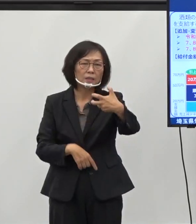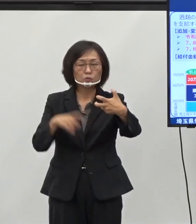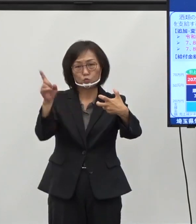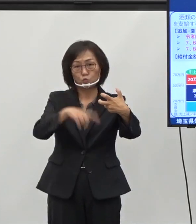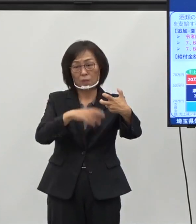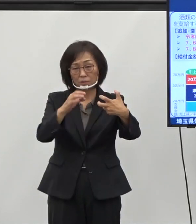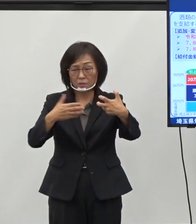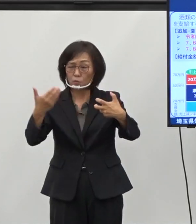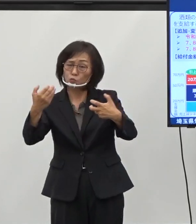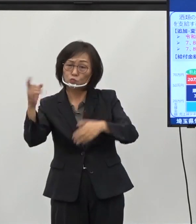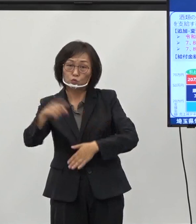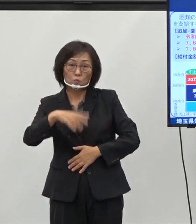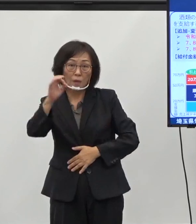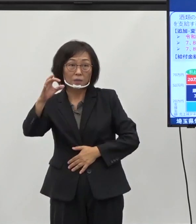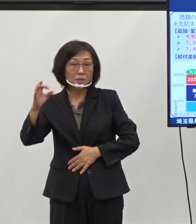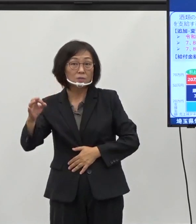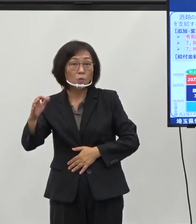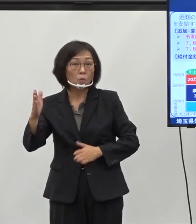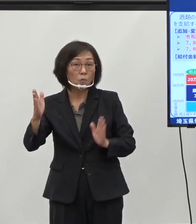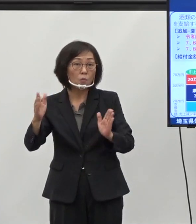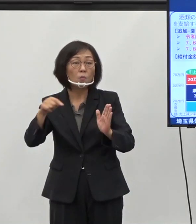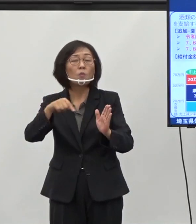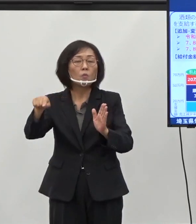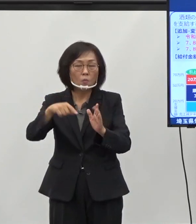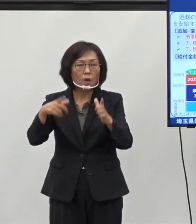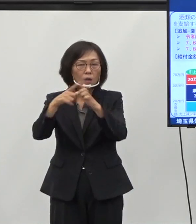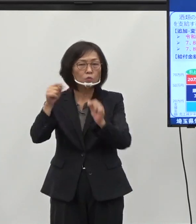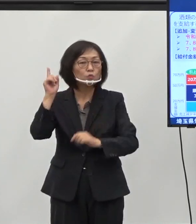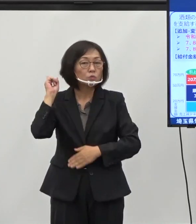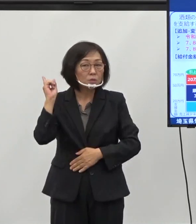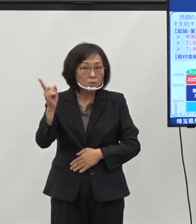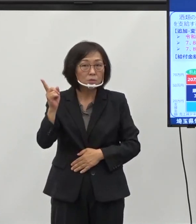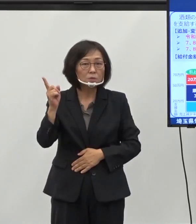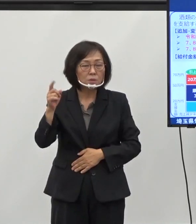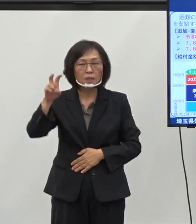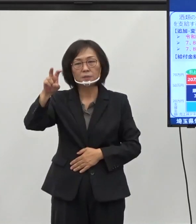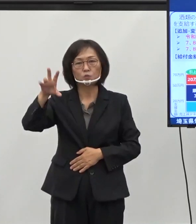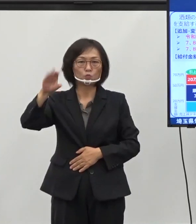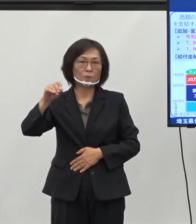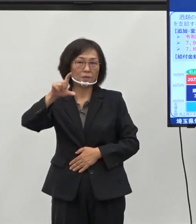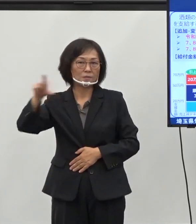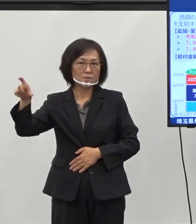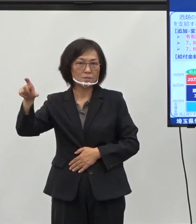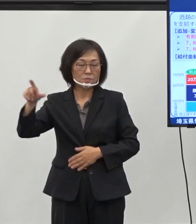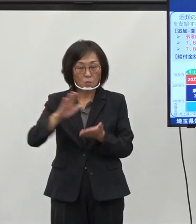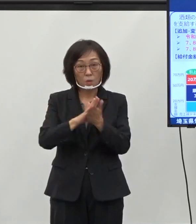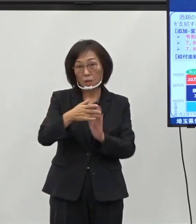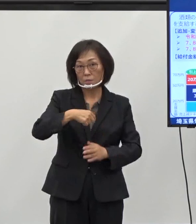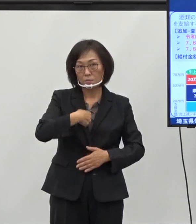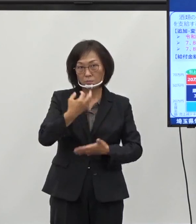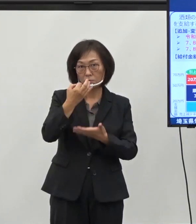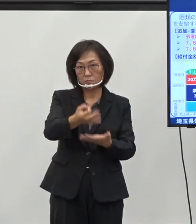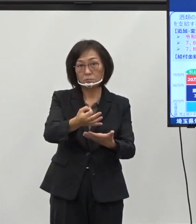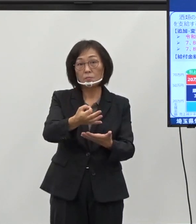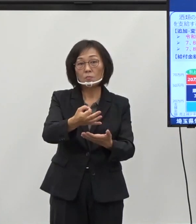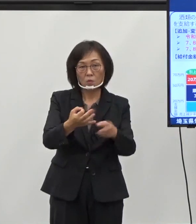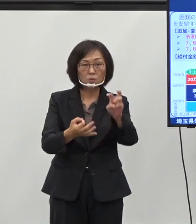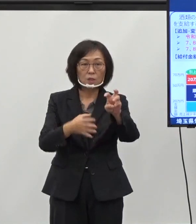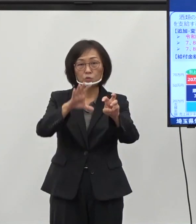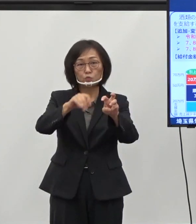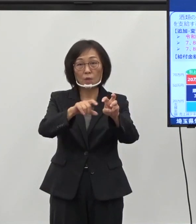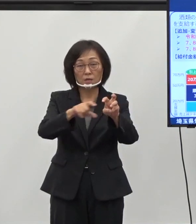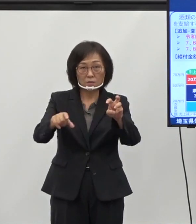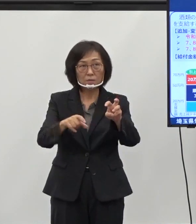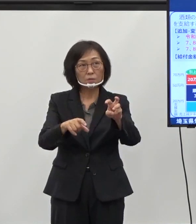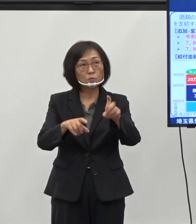上 90% 未満の場合には国の月次支援金20万円と県の支援30万円、